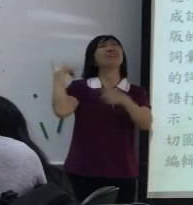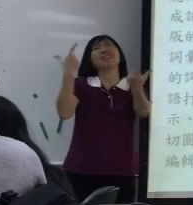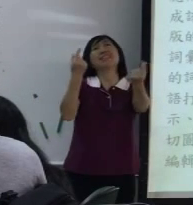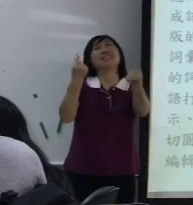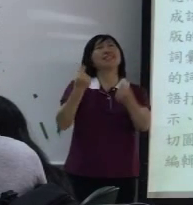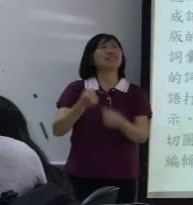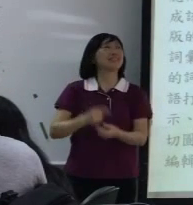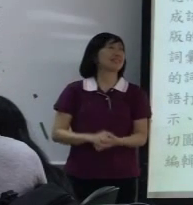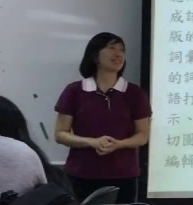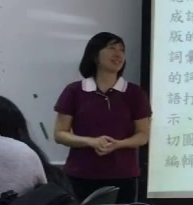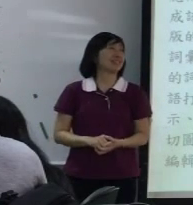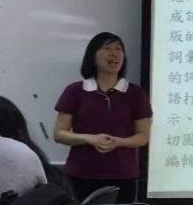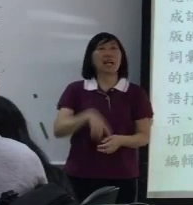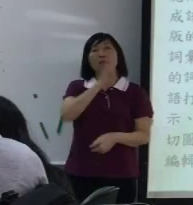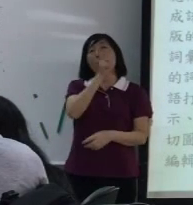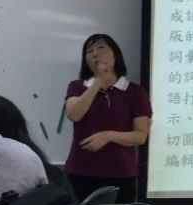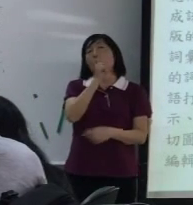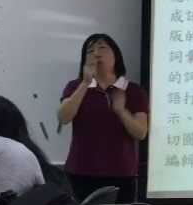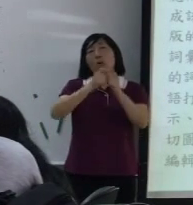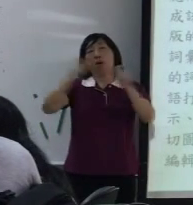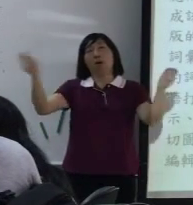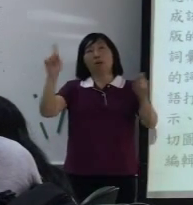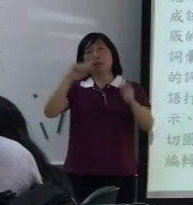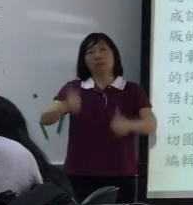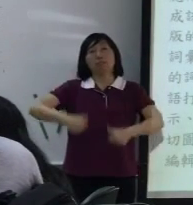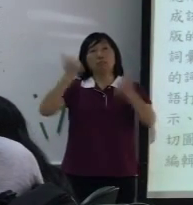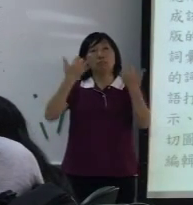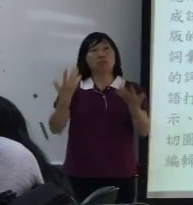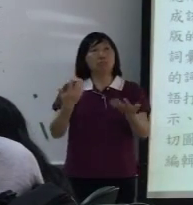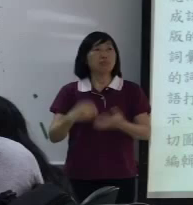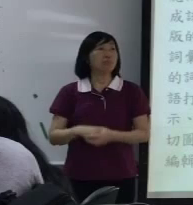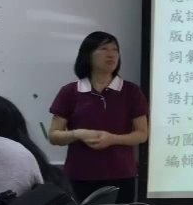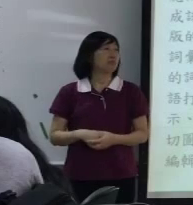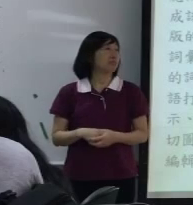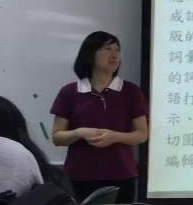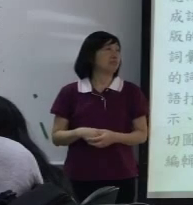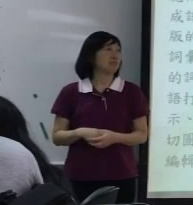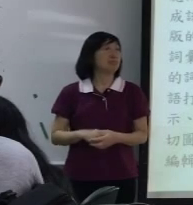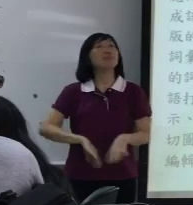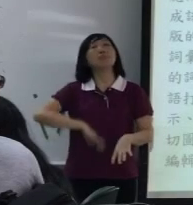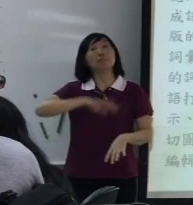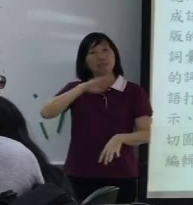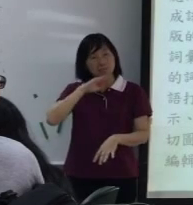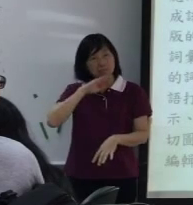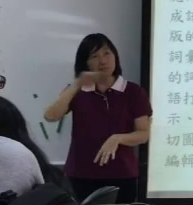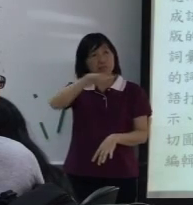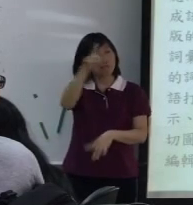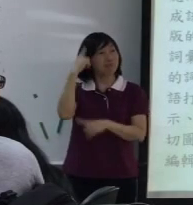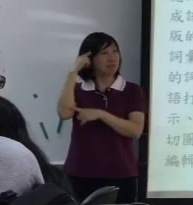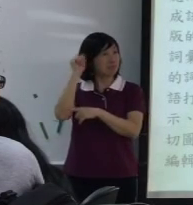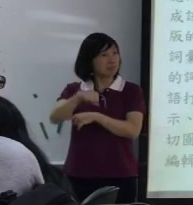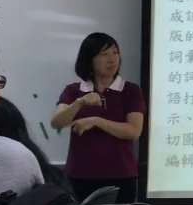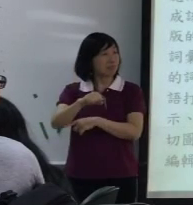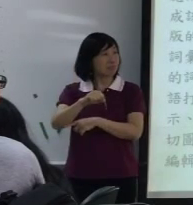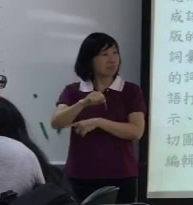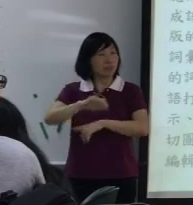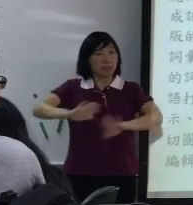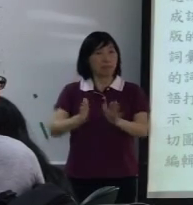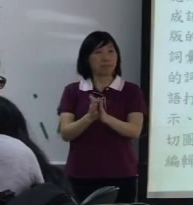样哦，也是要讨论半天才达成共识哦。然后等达到共识，就